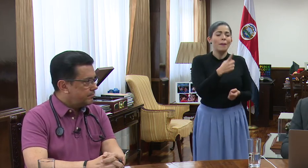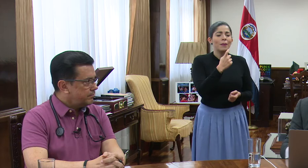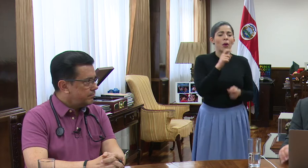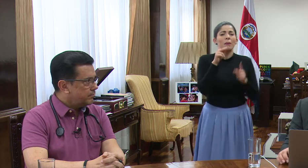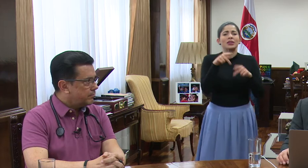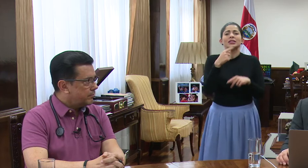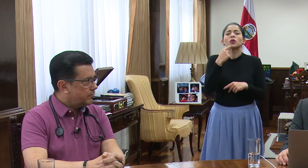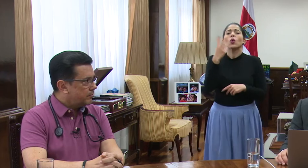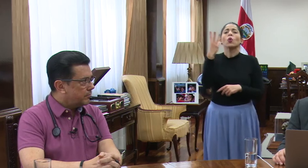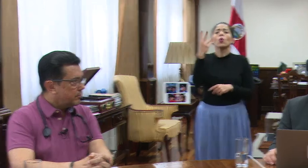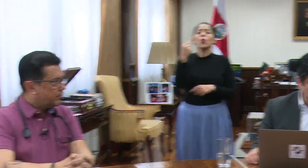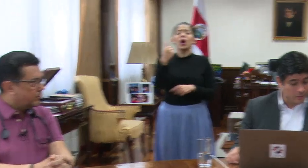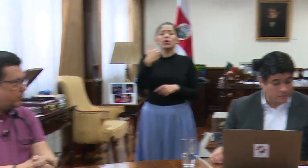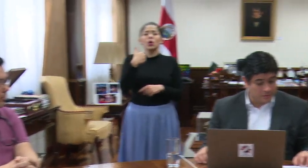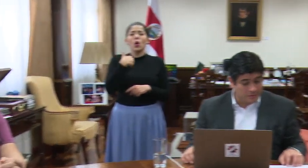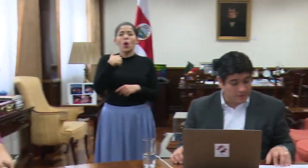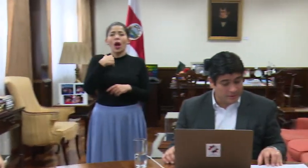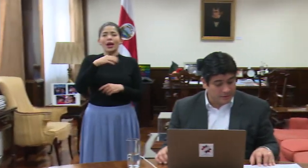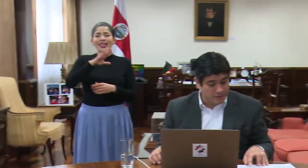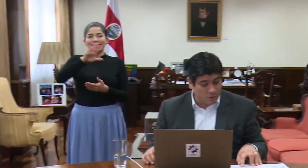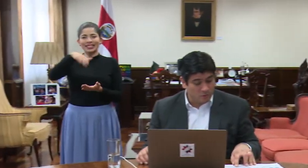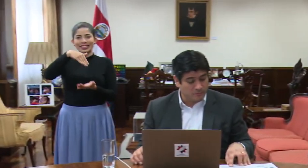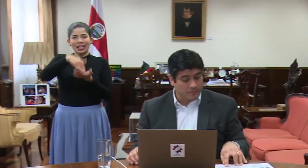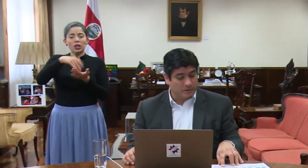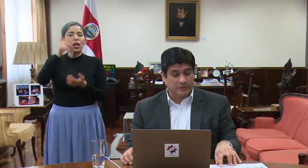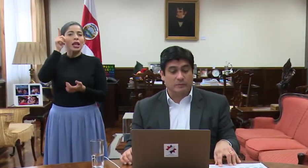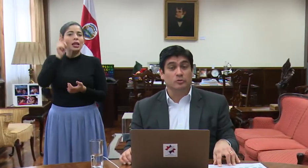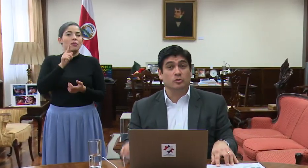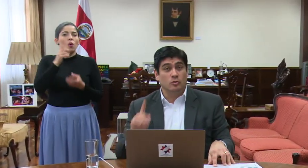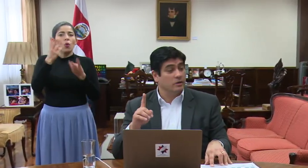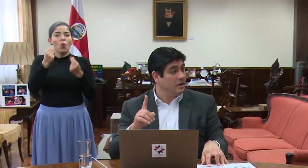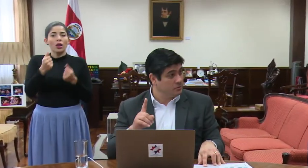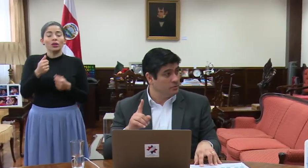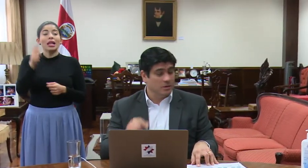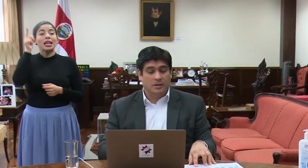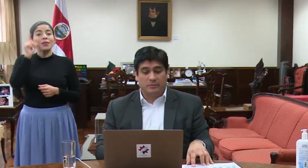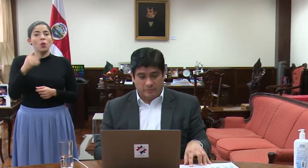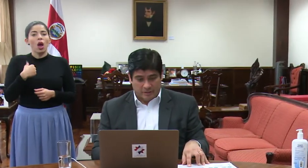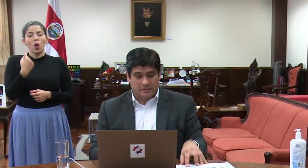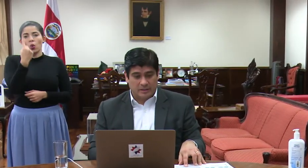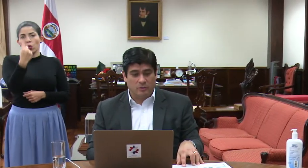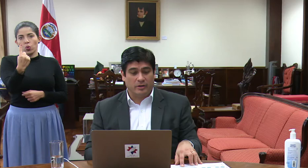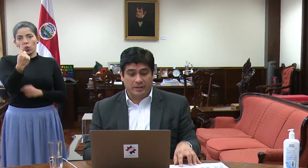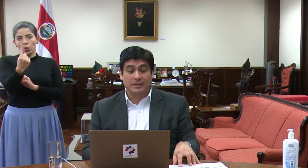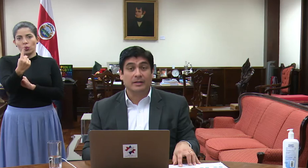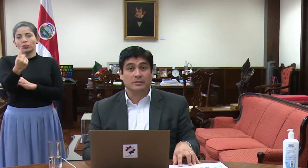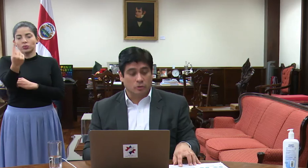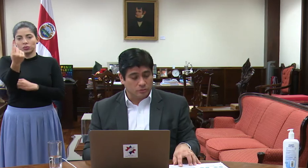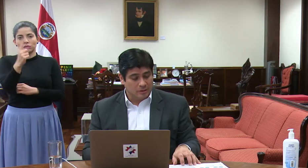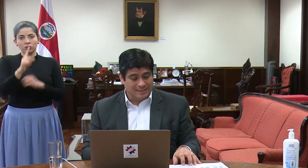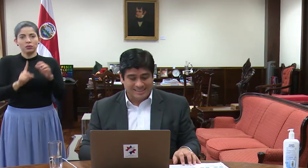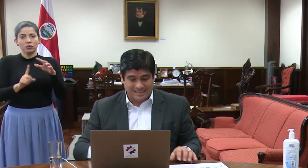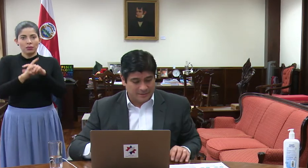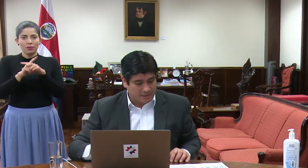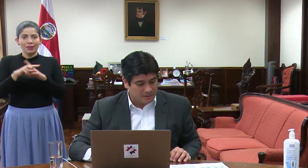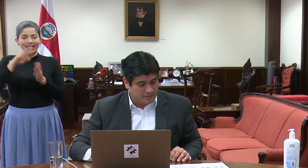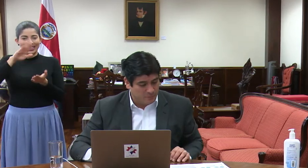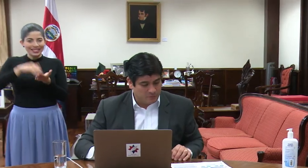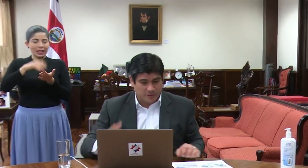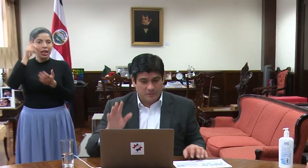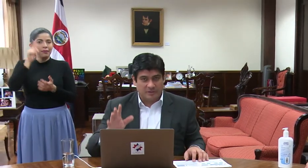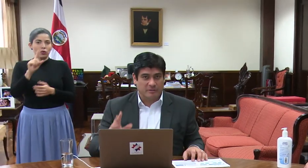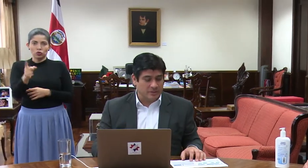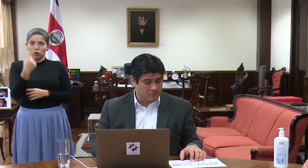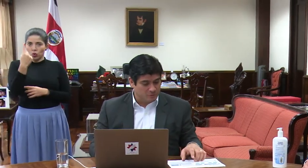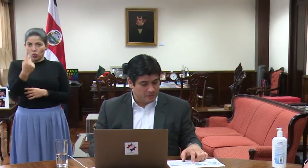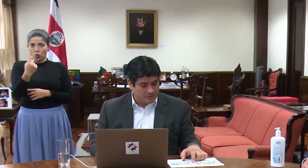alguien cuántos casos hay en el Cantón Central de Limón. Tenemos un caso registrado en el Cantón Central de